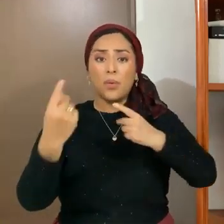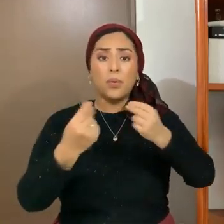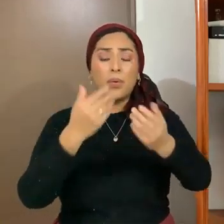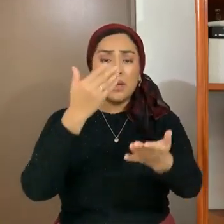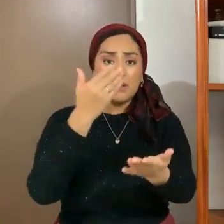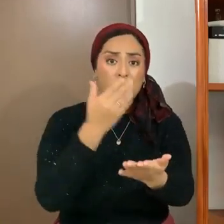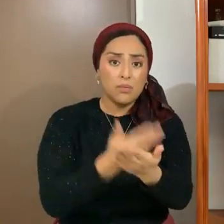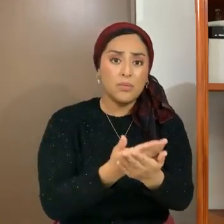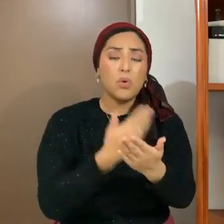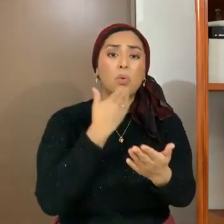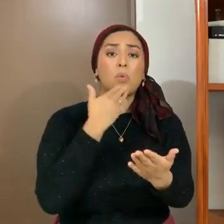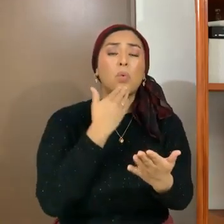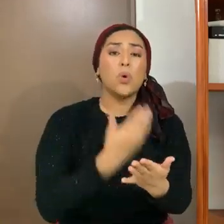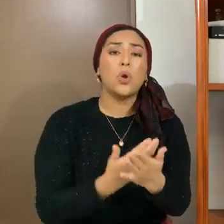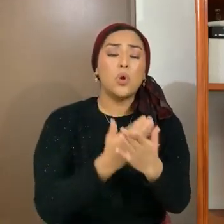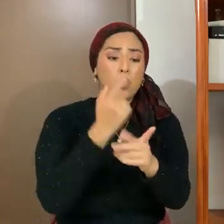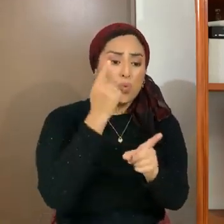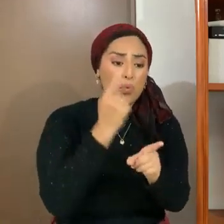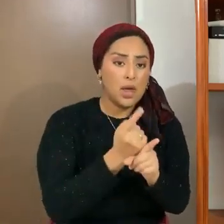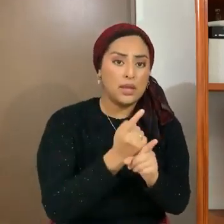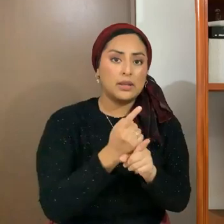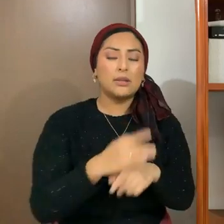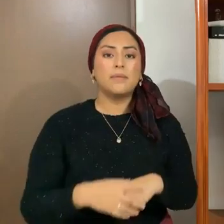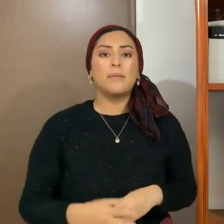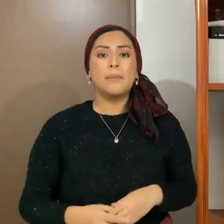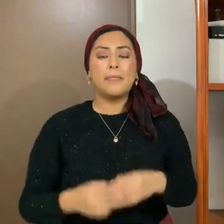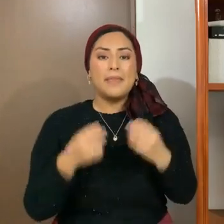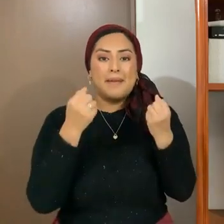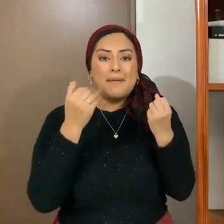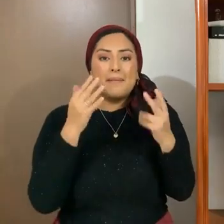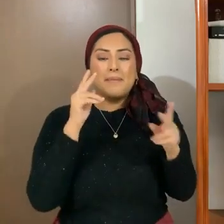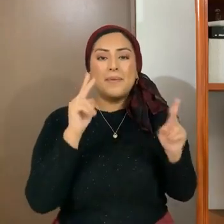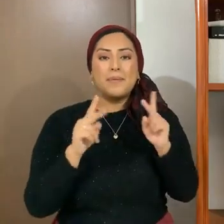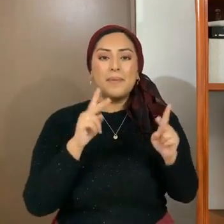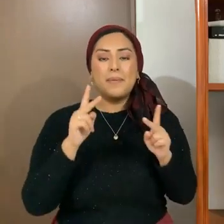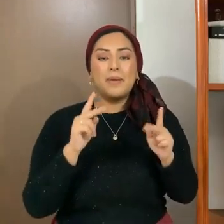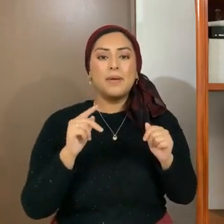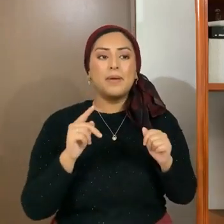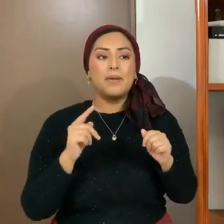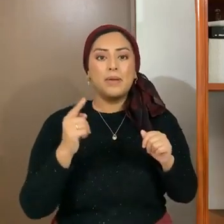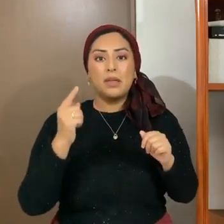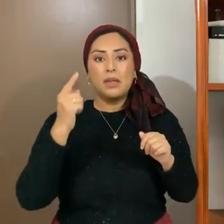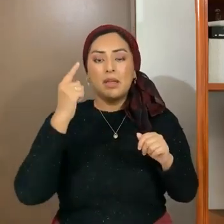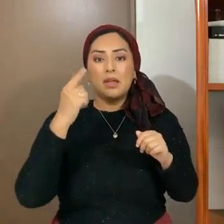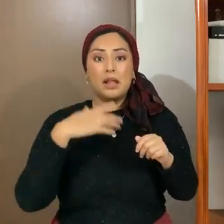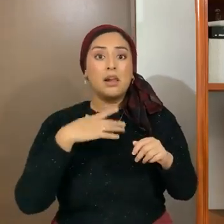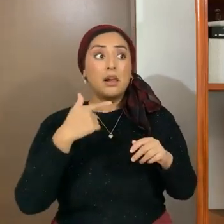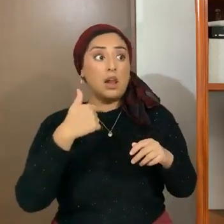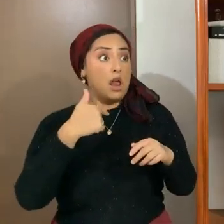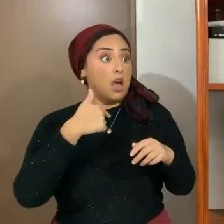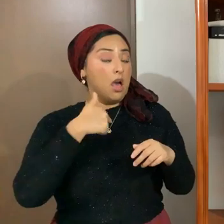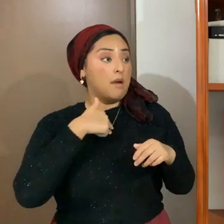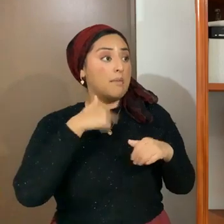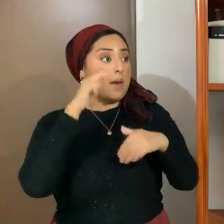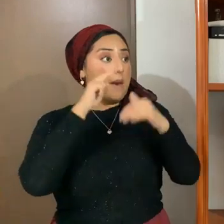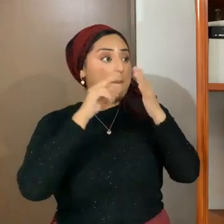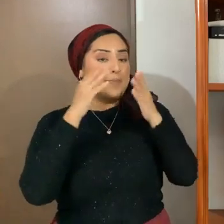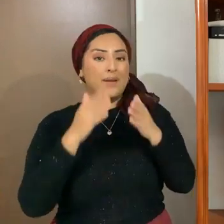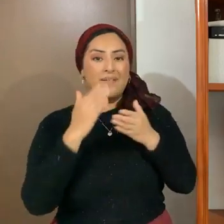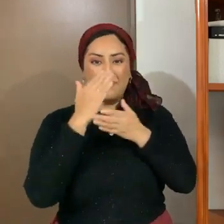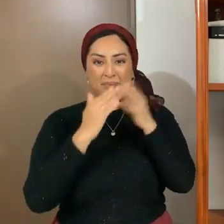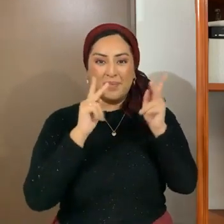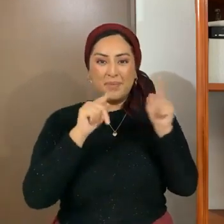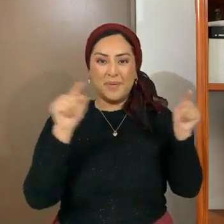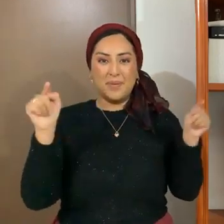de que agradamos al Eterno. Muchos copian por delirio el llamado que Yahweh hace a sus siervos. Entonces, por